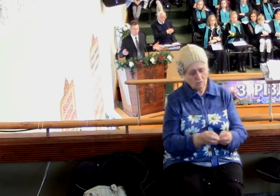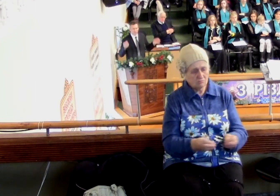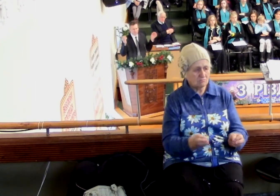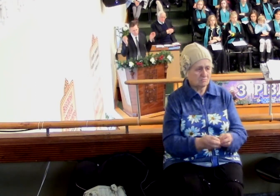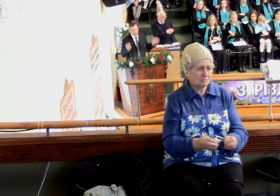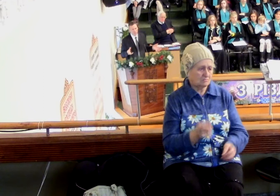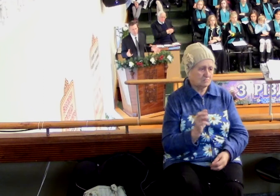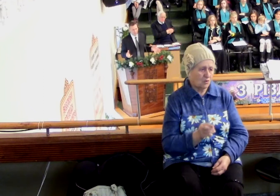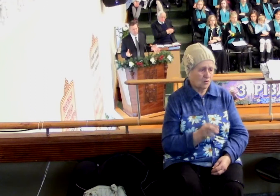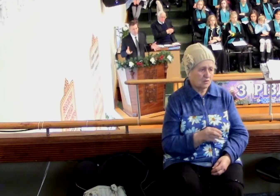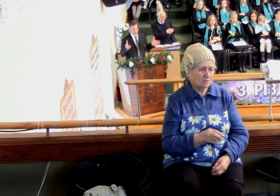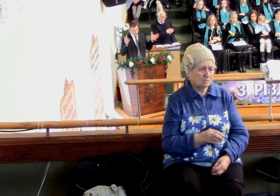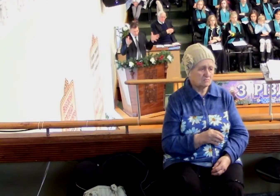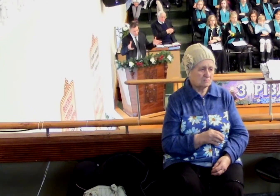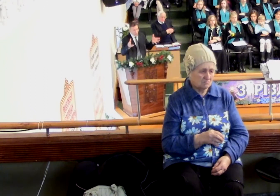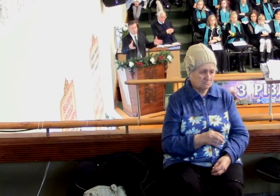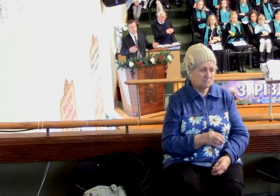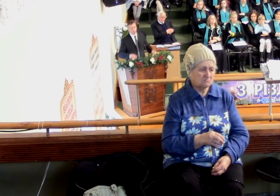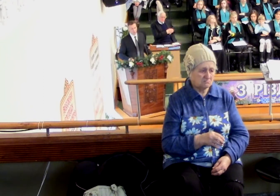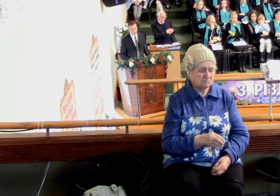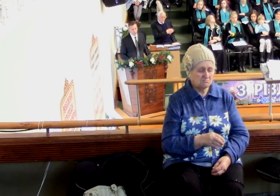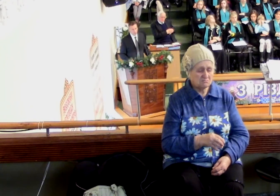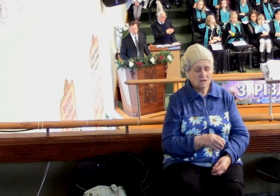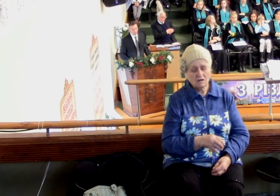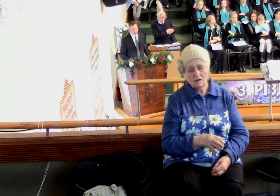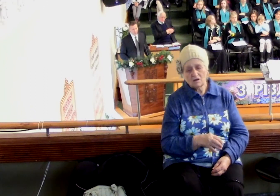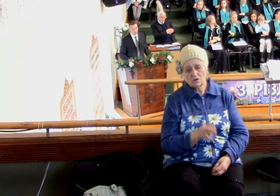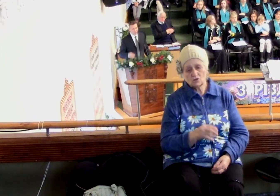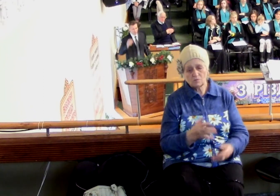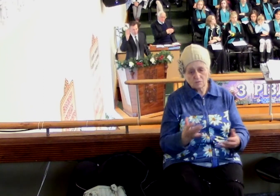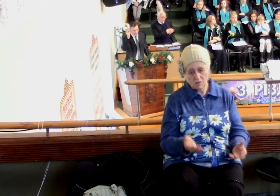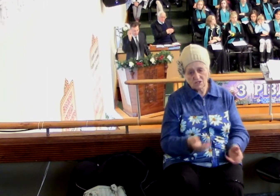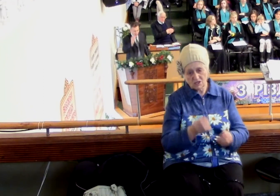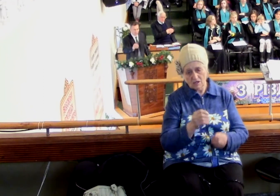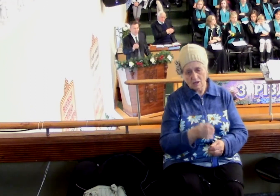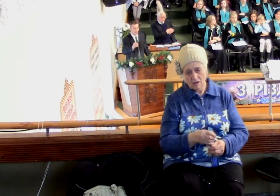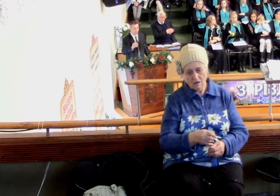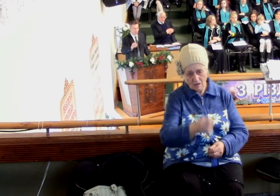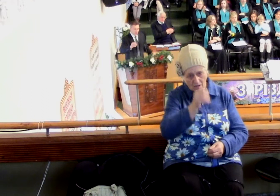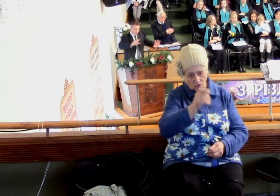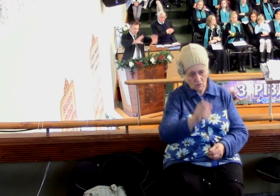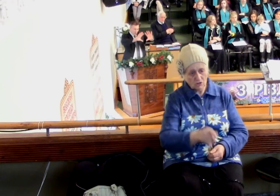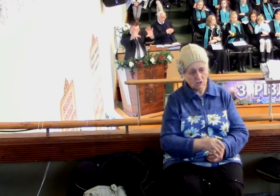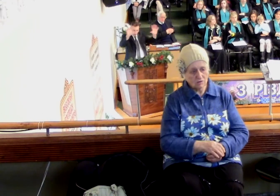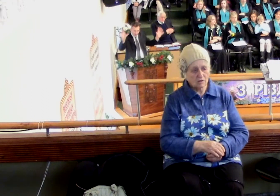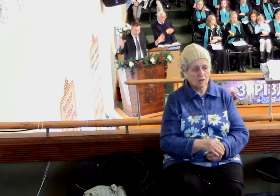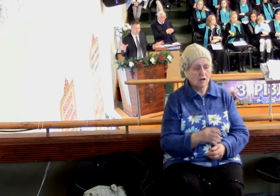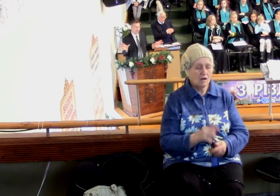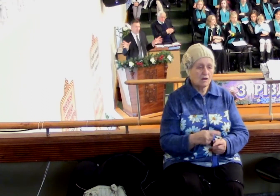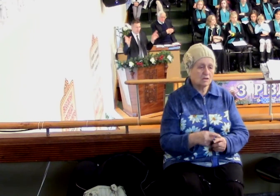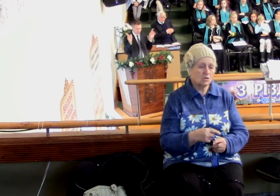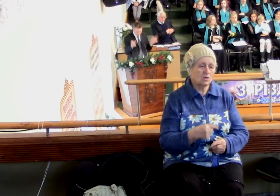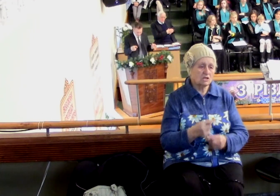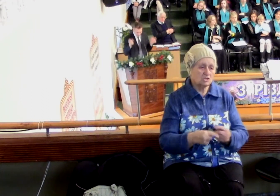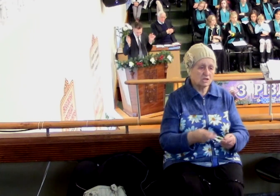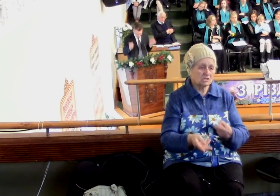милости, полный терпения к человеку-грешнику, который через ангела, потом через хор